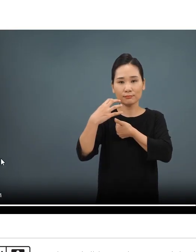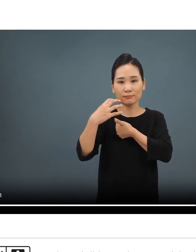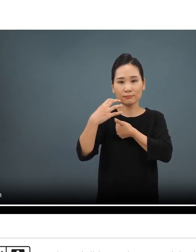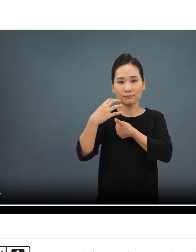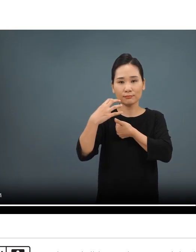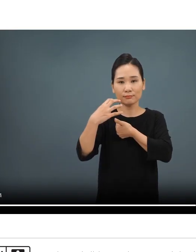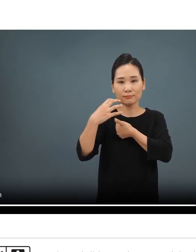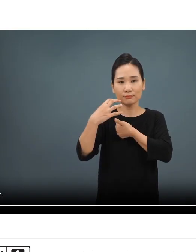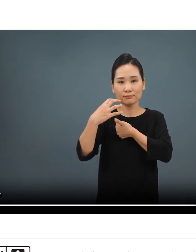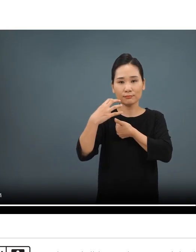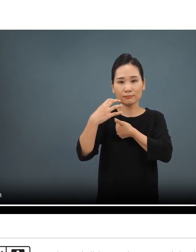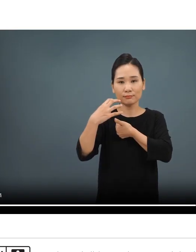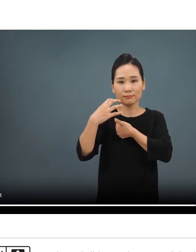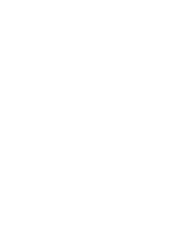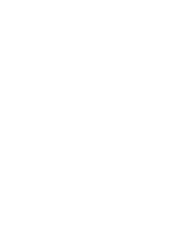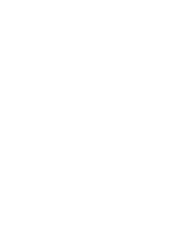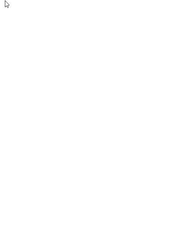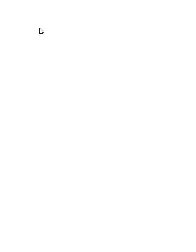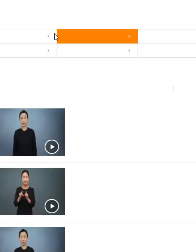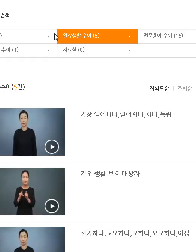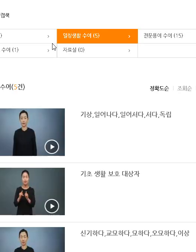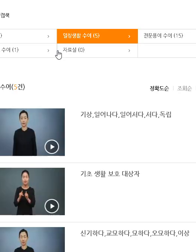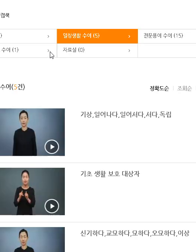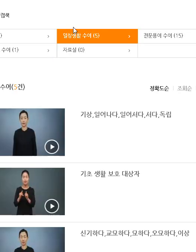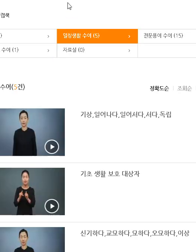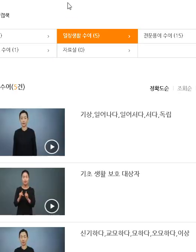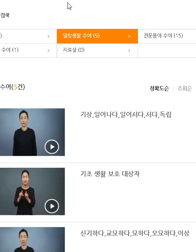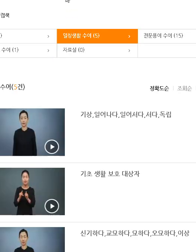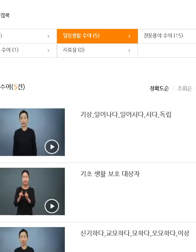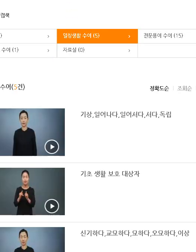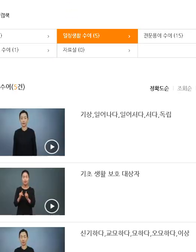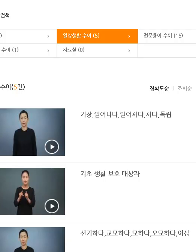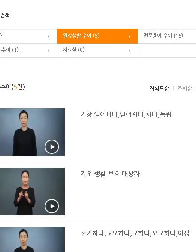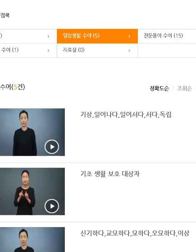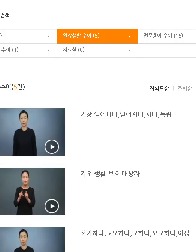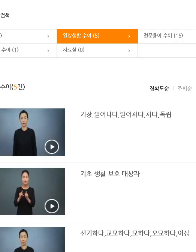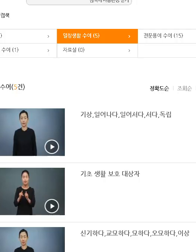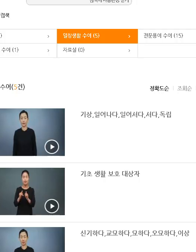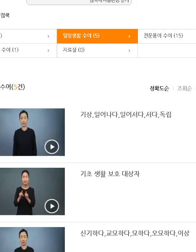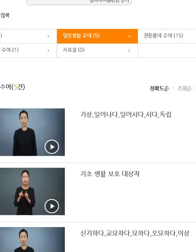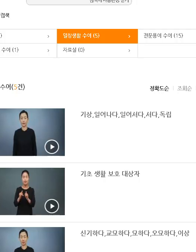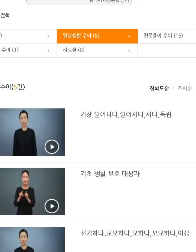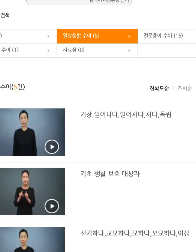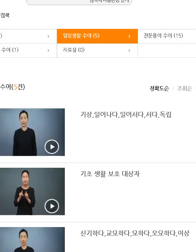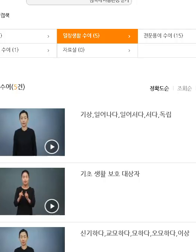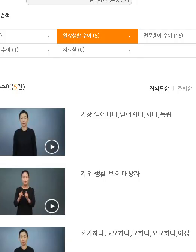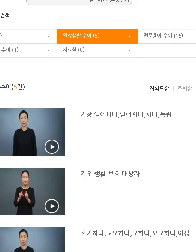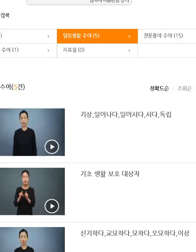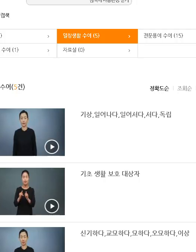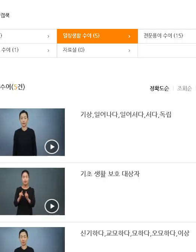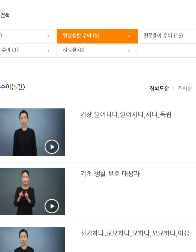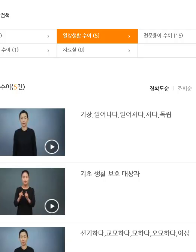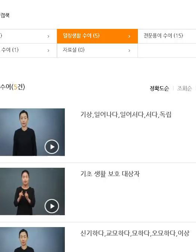이게 사전에 보니까요. 스스로인가 그렇게 돼 있던데. 알아서 스스로